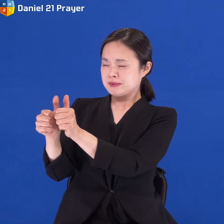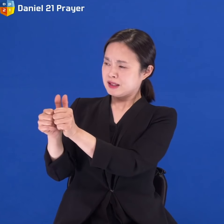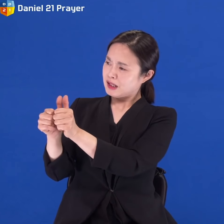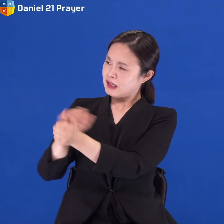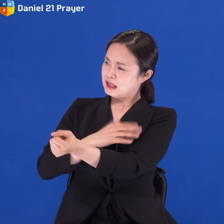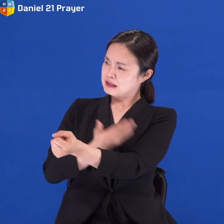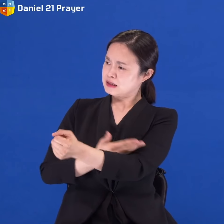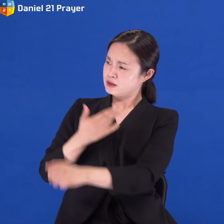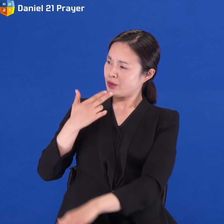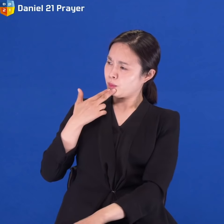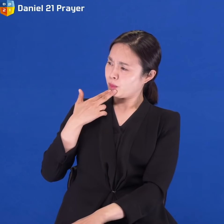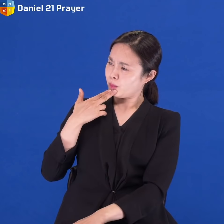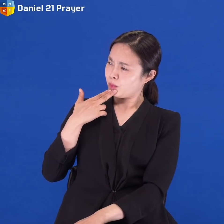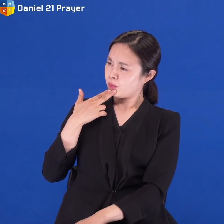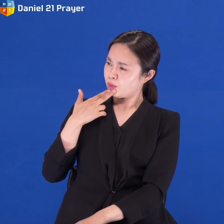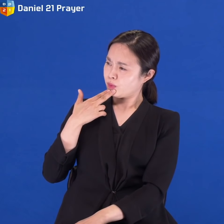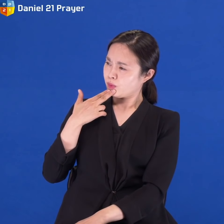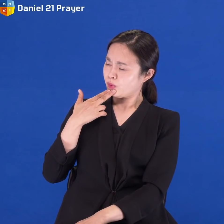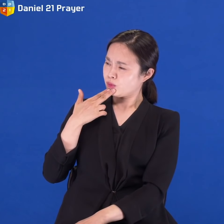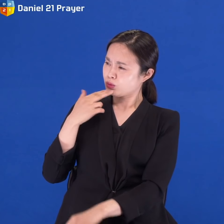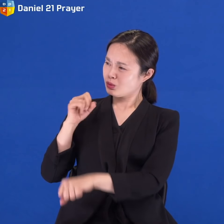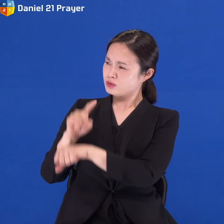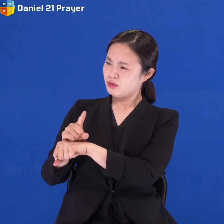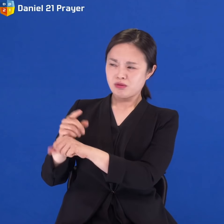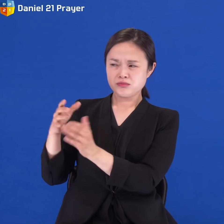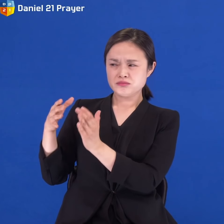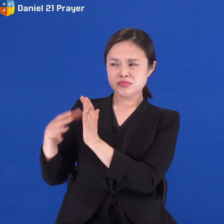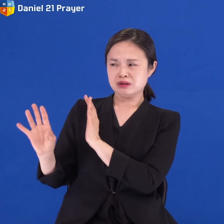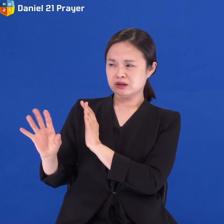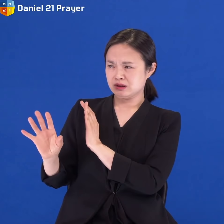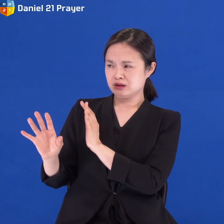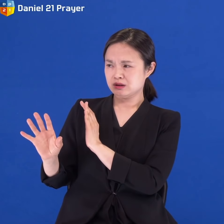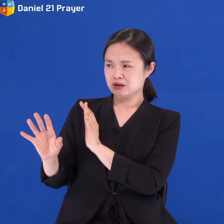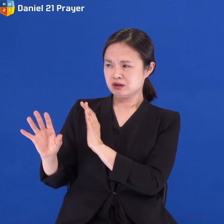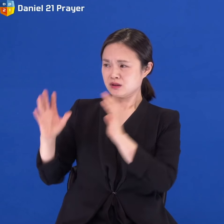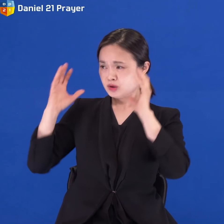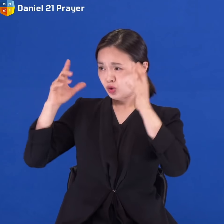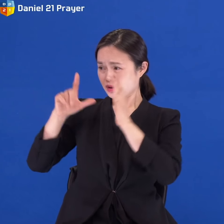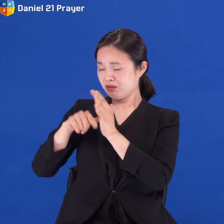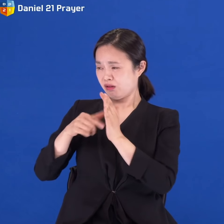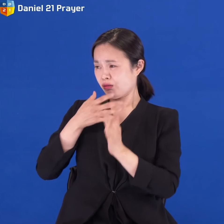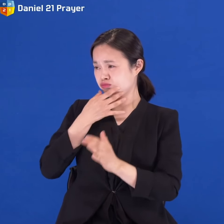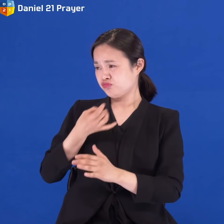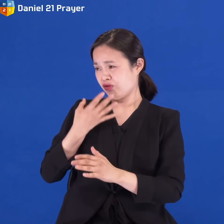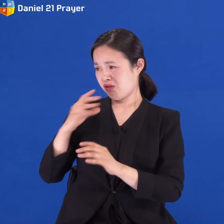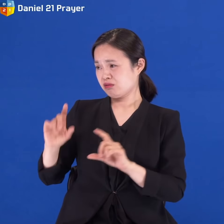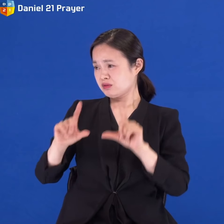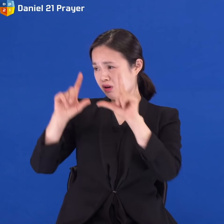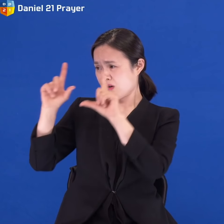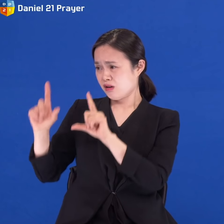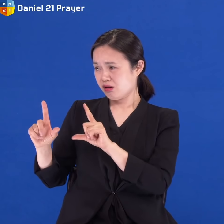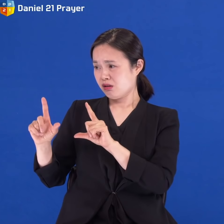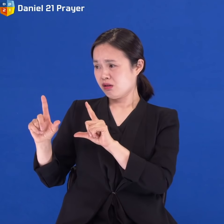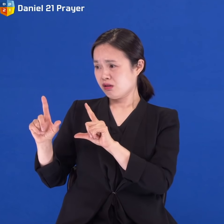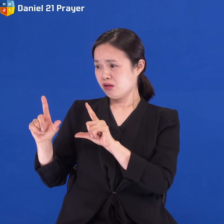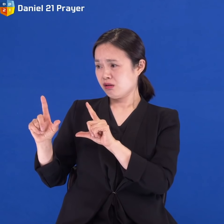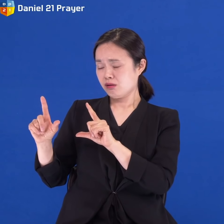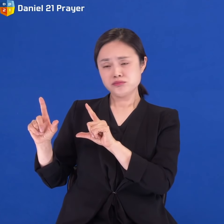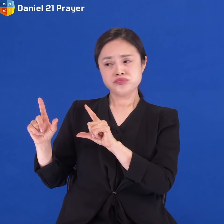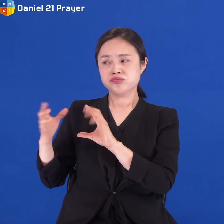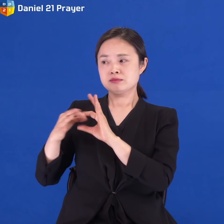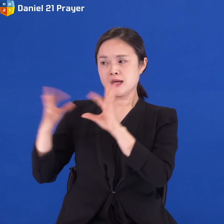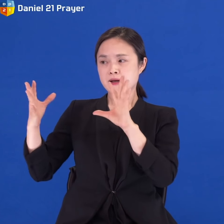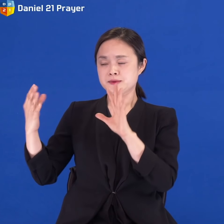저희 첫 번째 결혼 실패도 가족에게 투정도 부리지 못하고